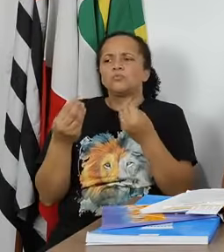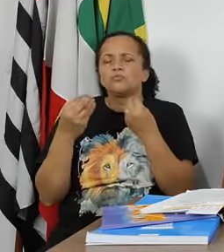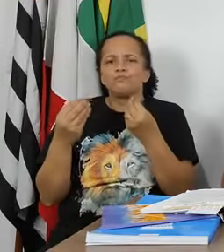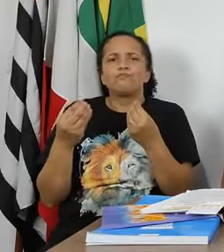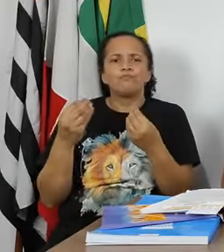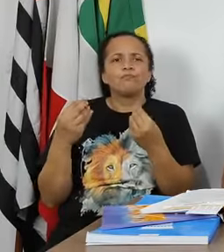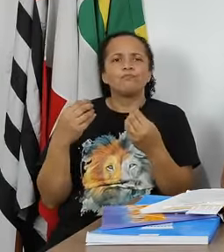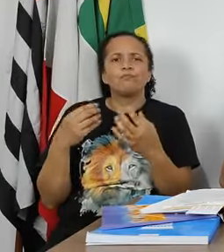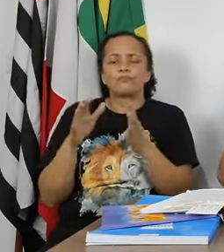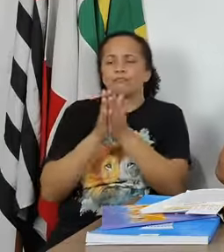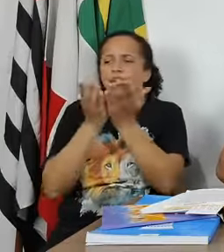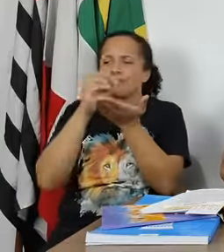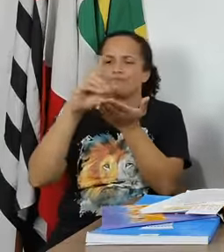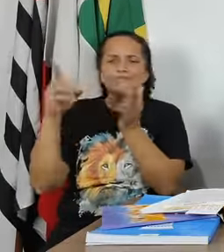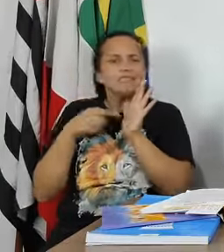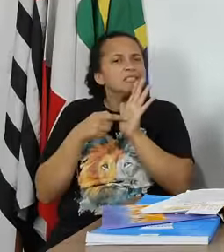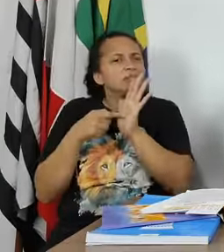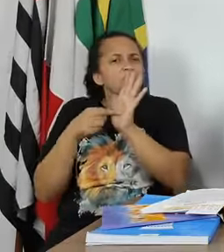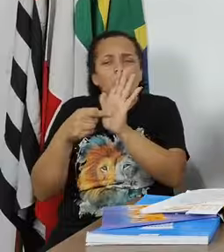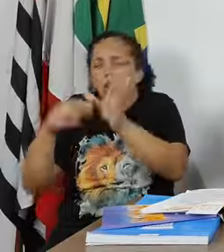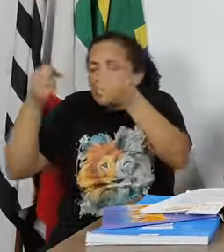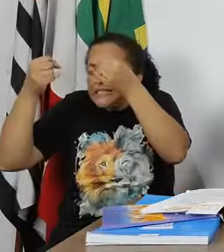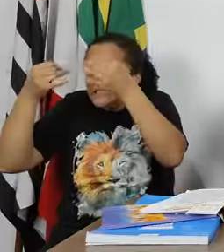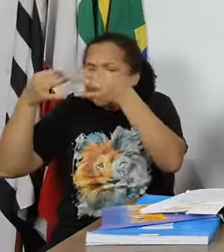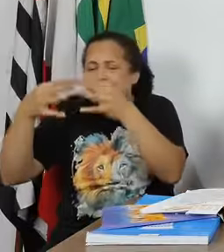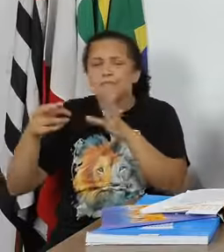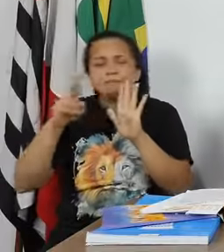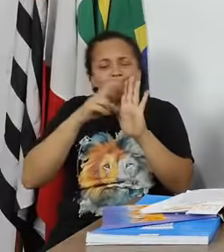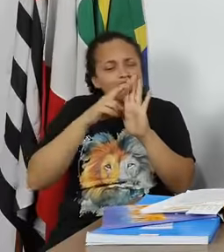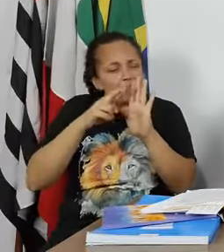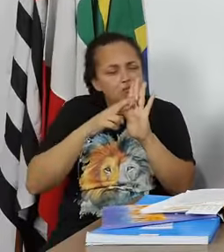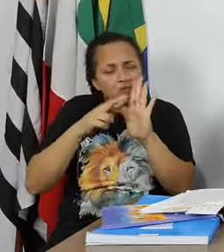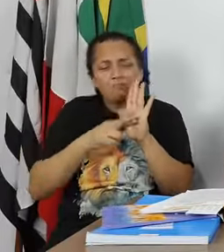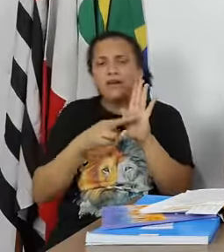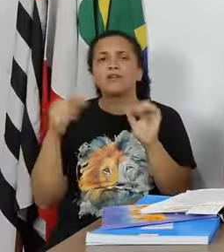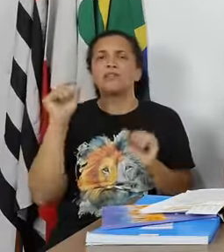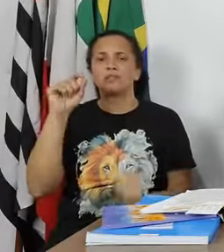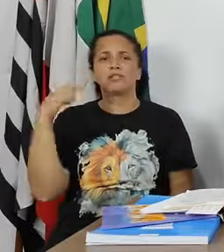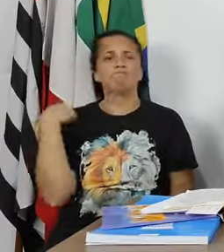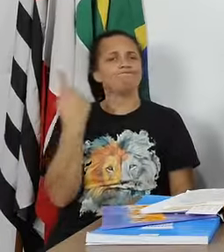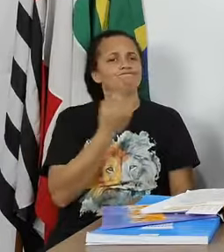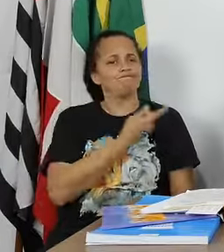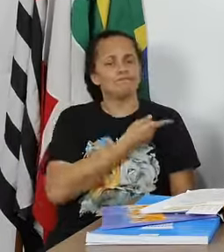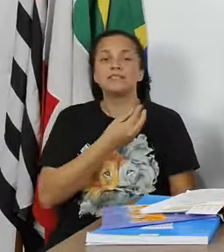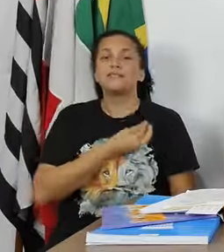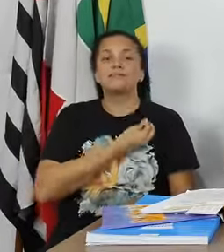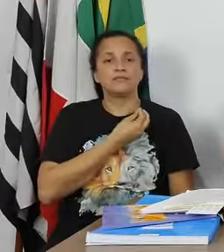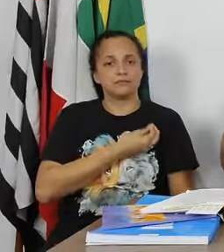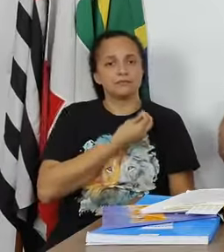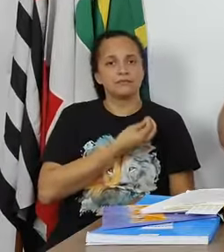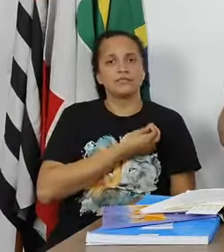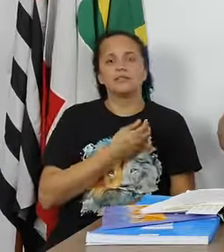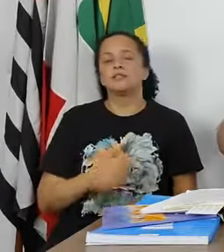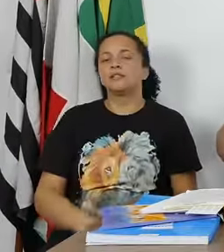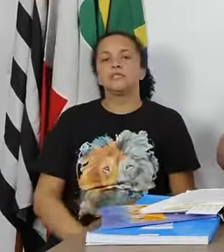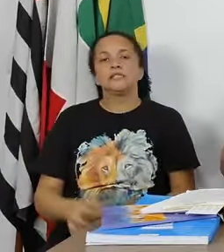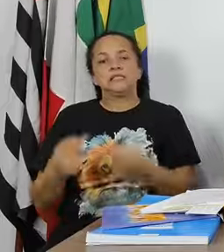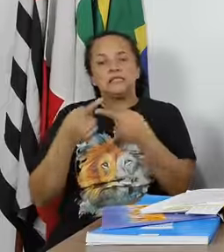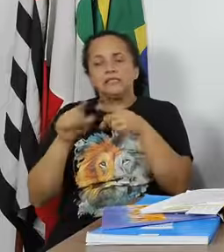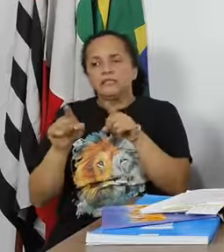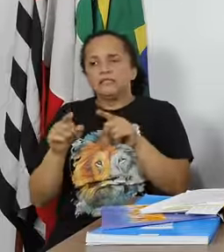Timóteo, ele descreve a nossa realidade. Mas como, de novo, né? Ele relata